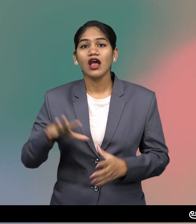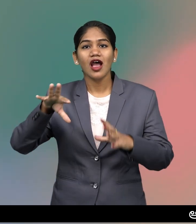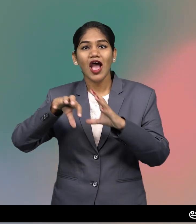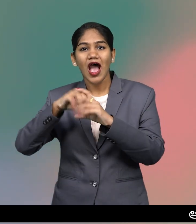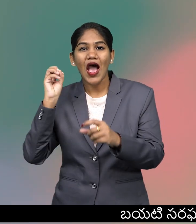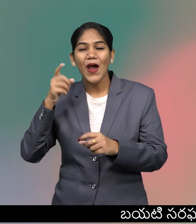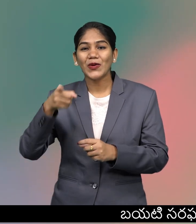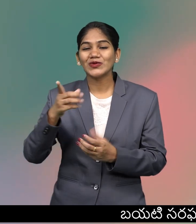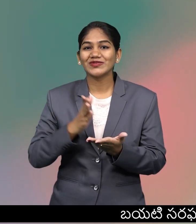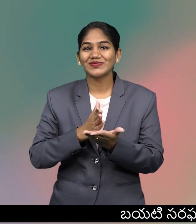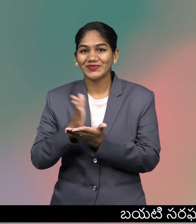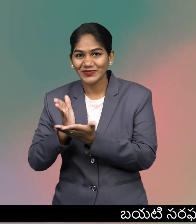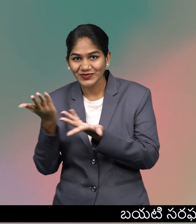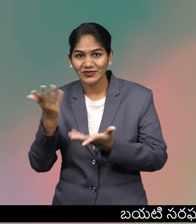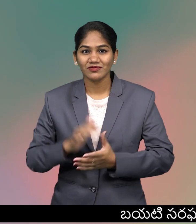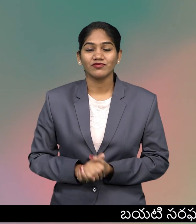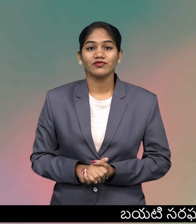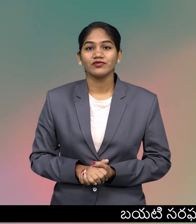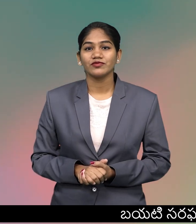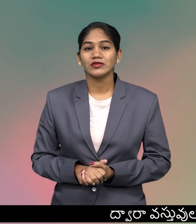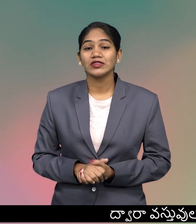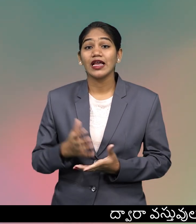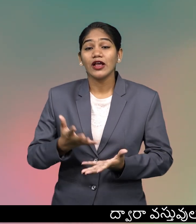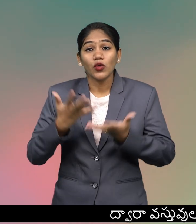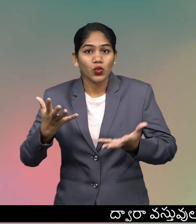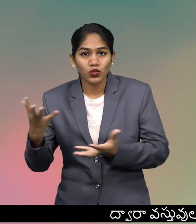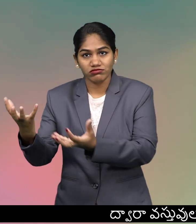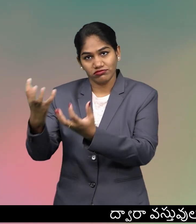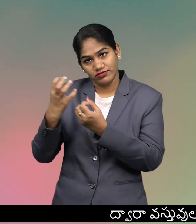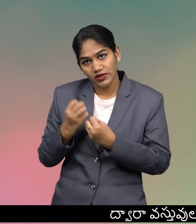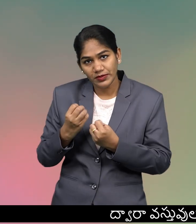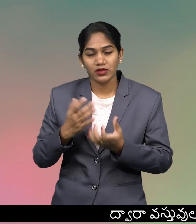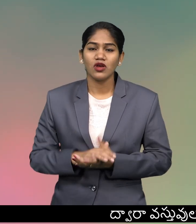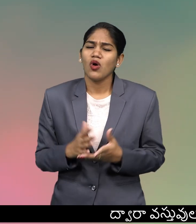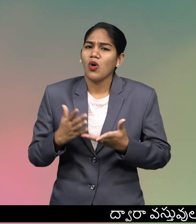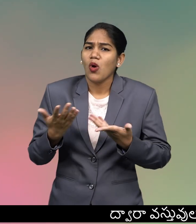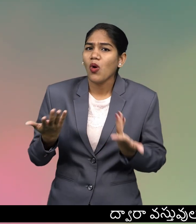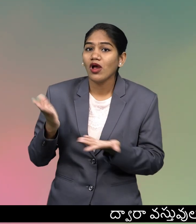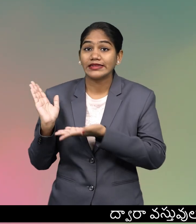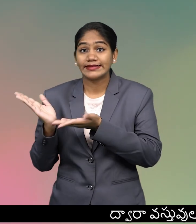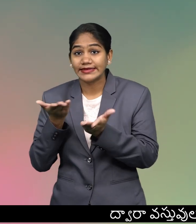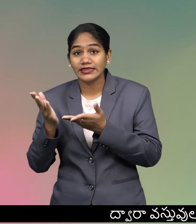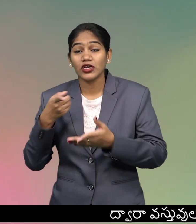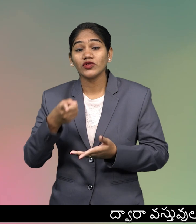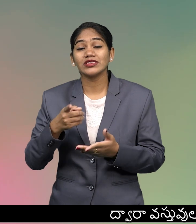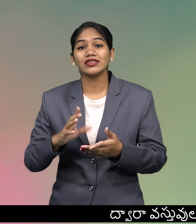అవుట్సోర్సింగ్, బయట సరఫరాదారు నుండి ఒప్పందం ద్వారా వస్తువులు లేదా సేవలను పొందడం.